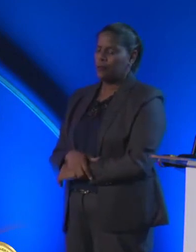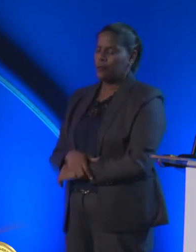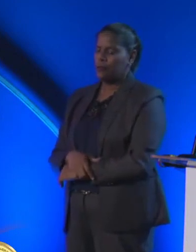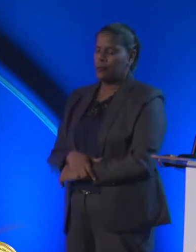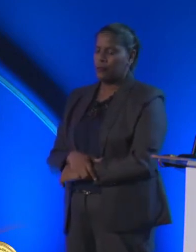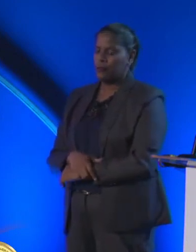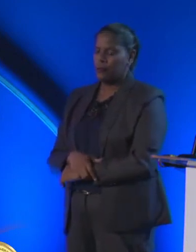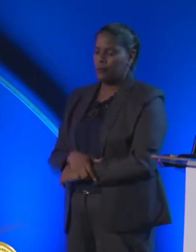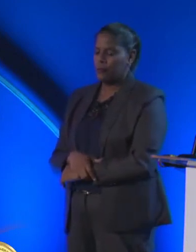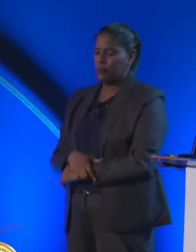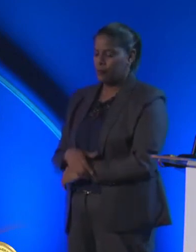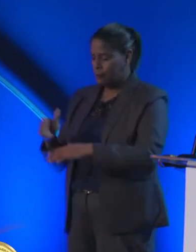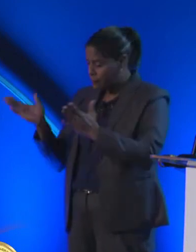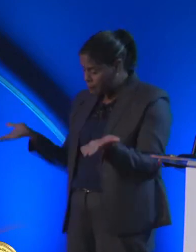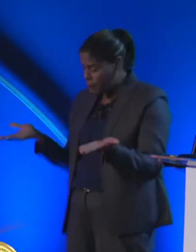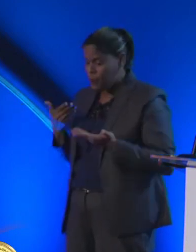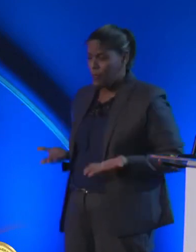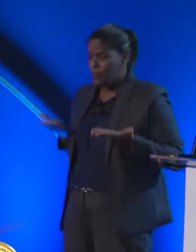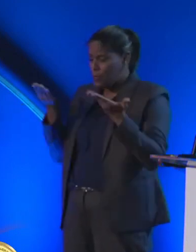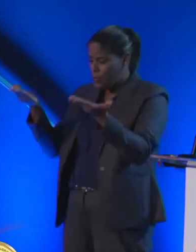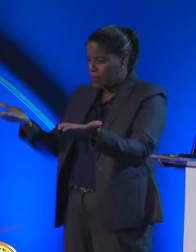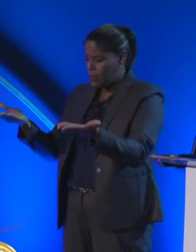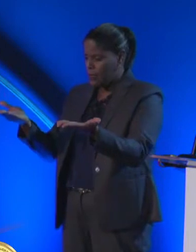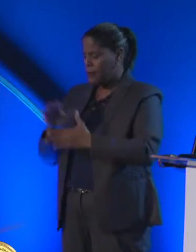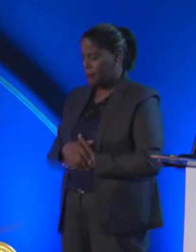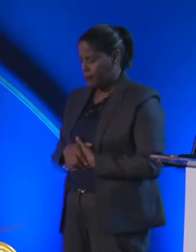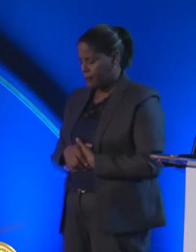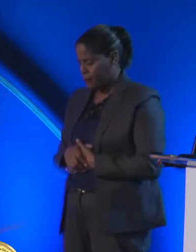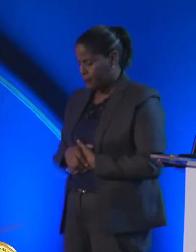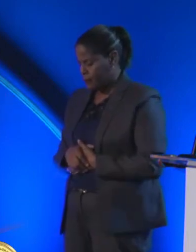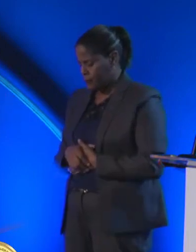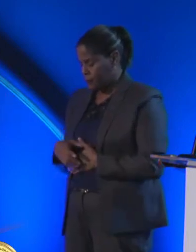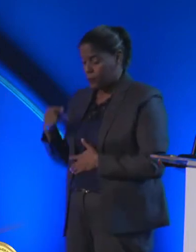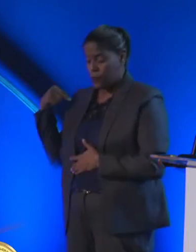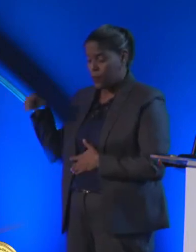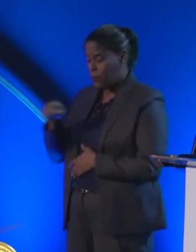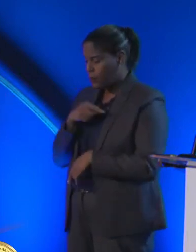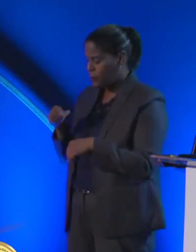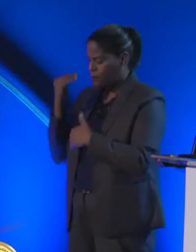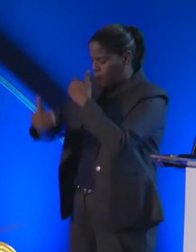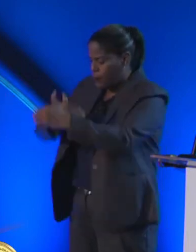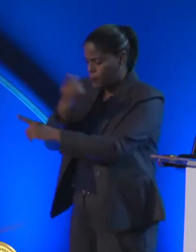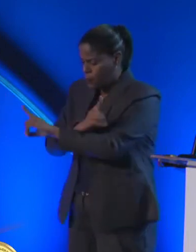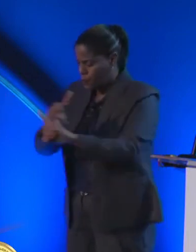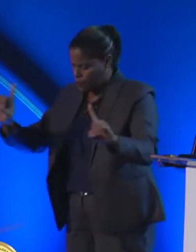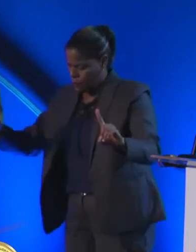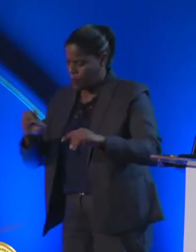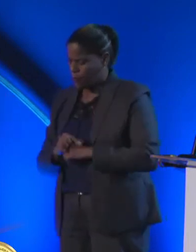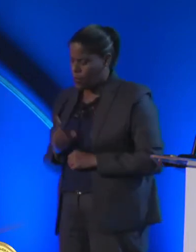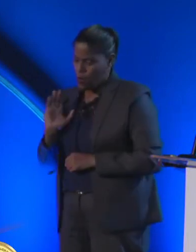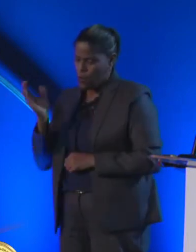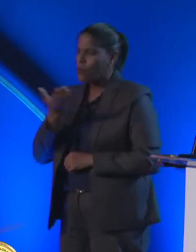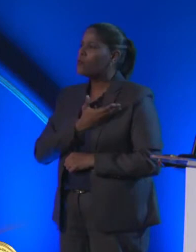poner sobre la mesa lo que significa para los procesos democráticos que